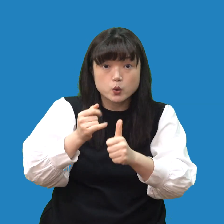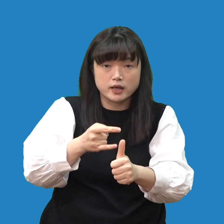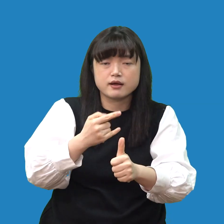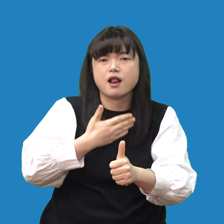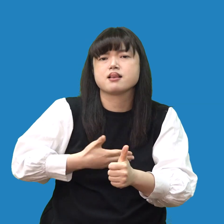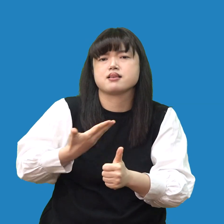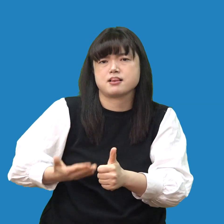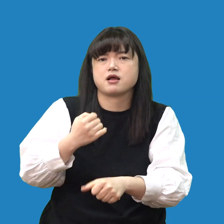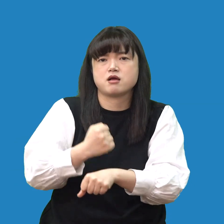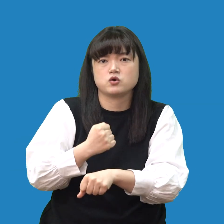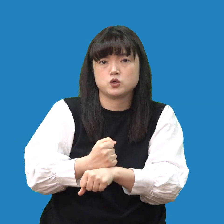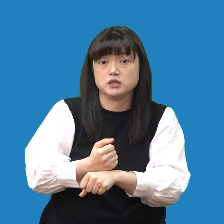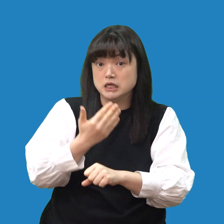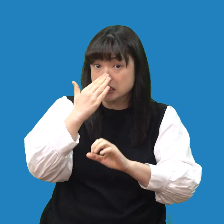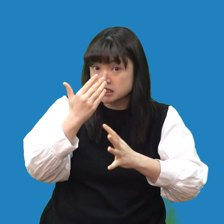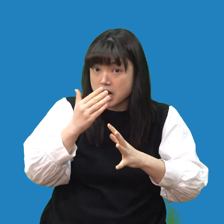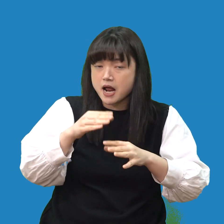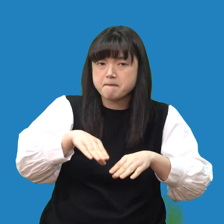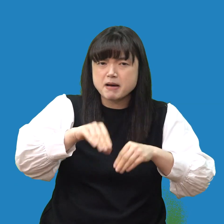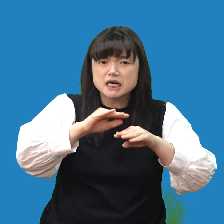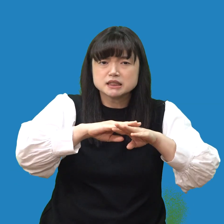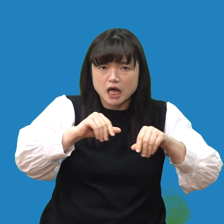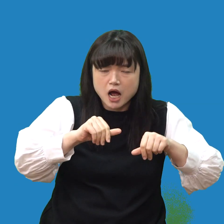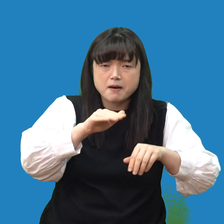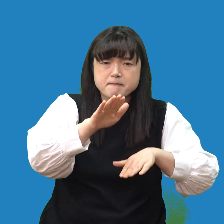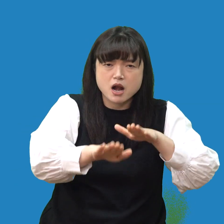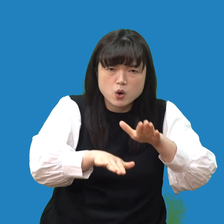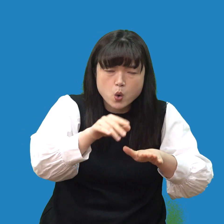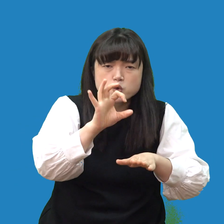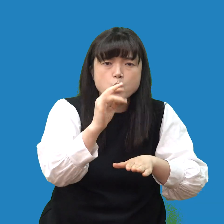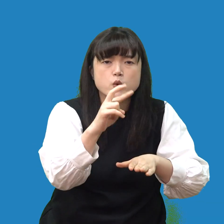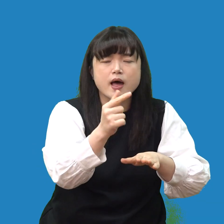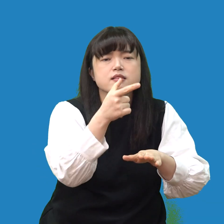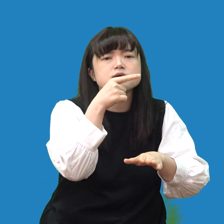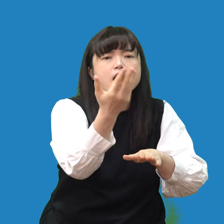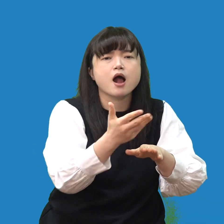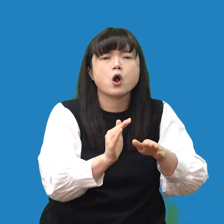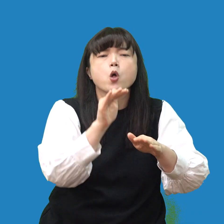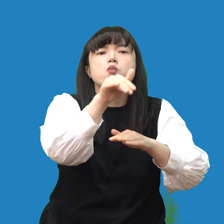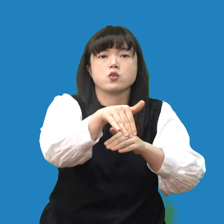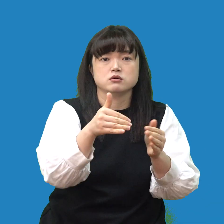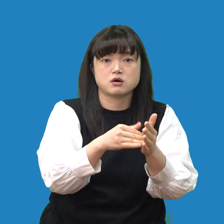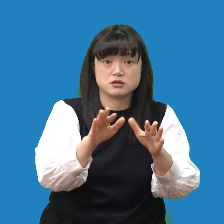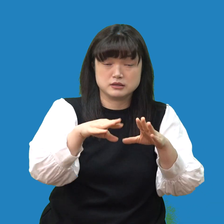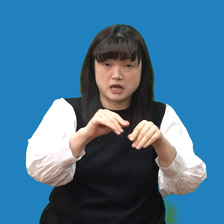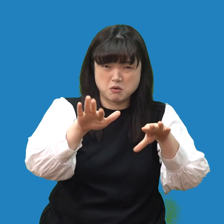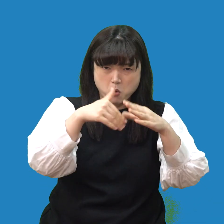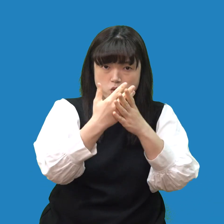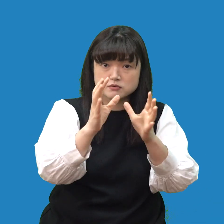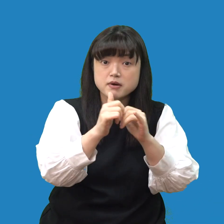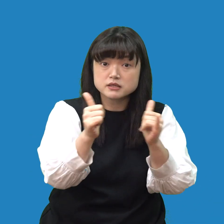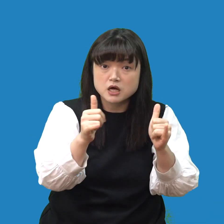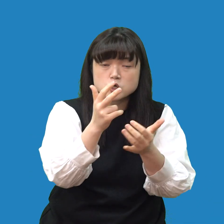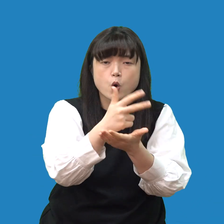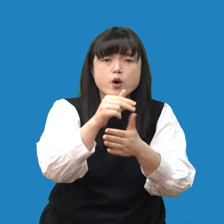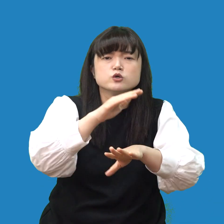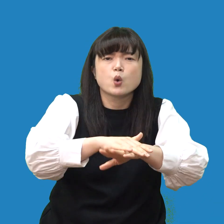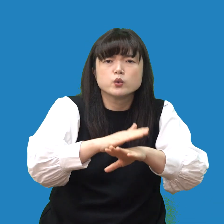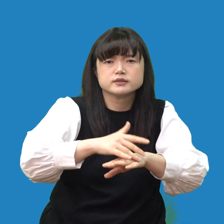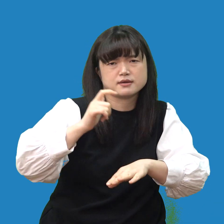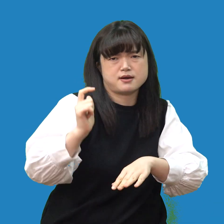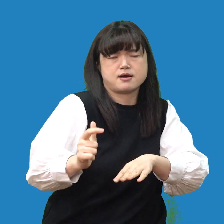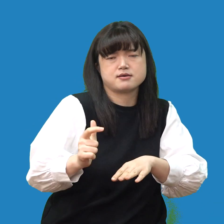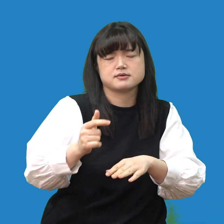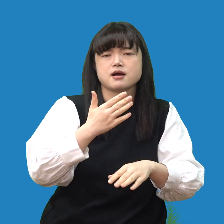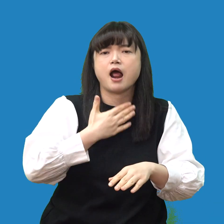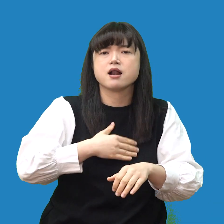자손에게 알게 하여 이르기를 이스라엘이 마른 땅을 밟고 이 요단을 건넜습니다. 땅의 모든 백성에게 여호와의 손이